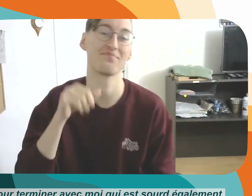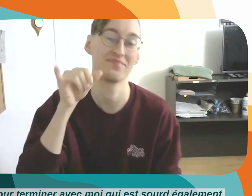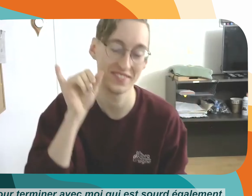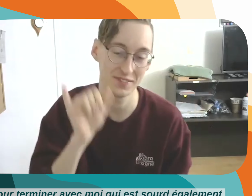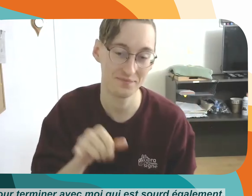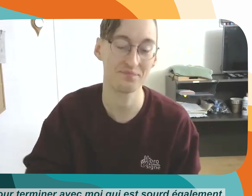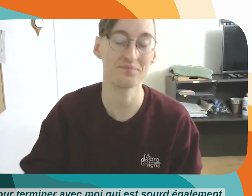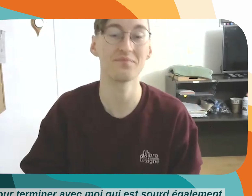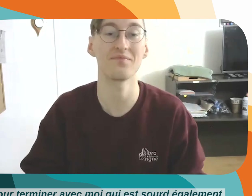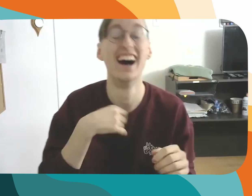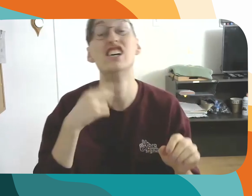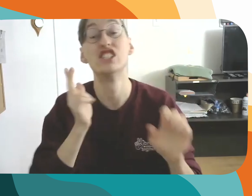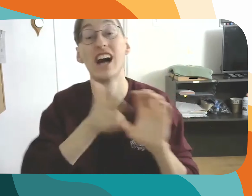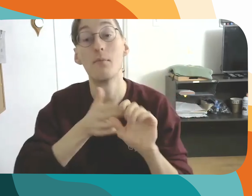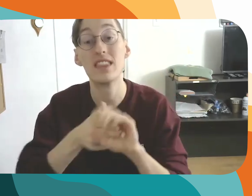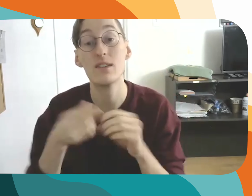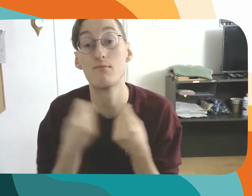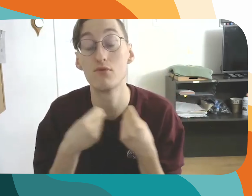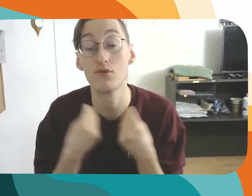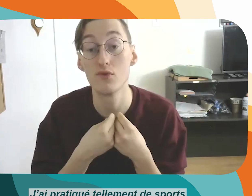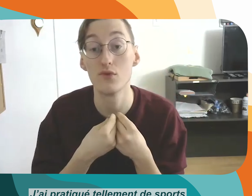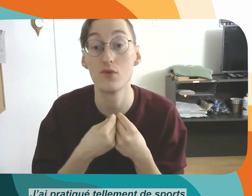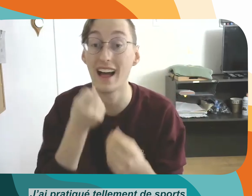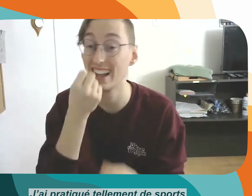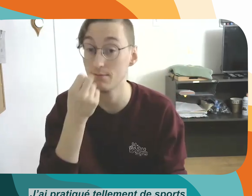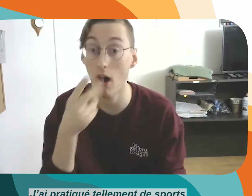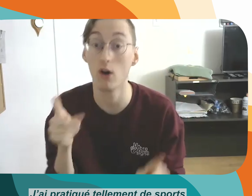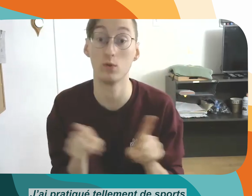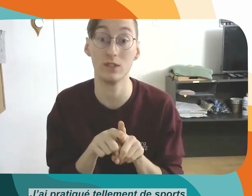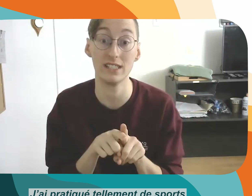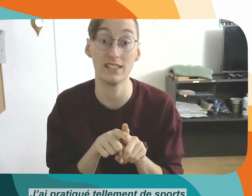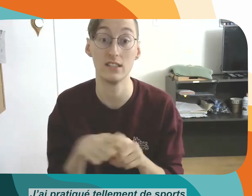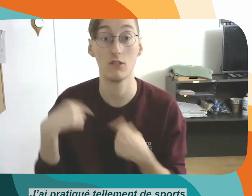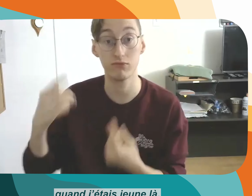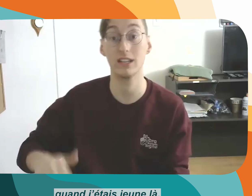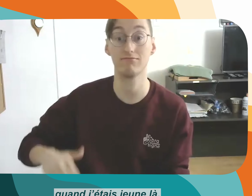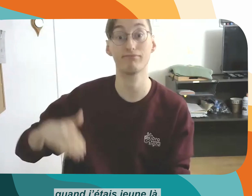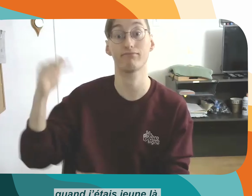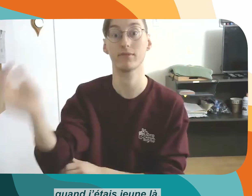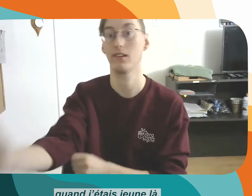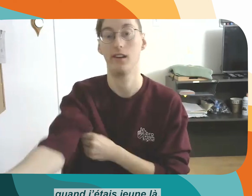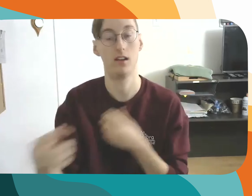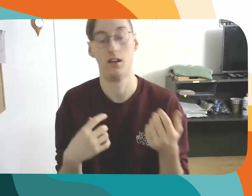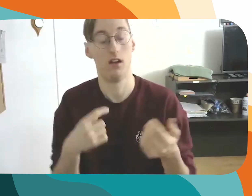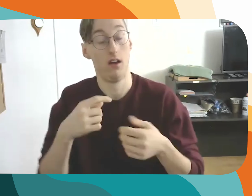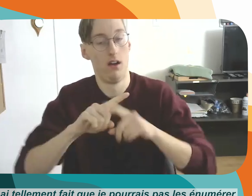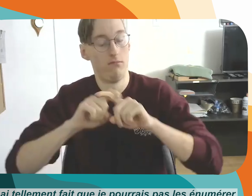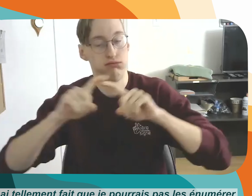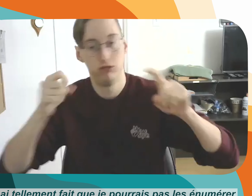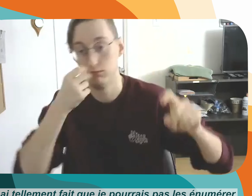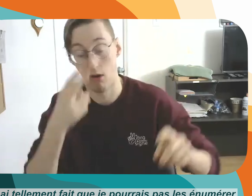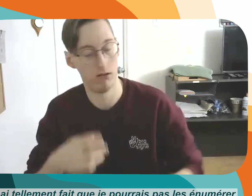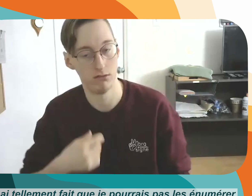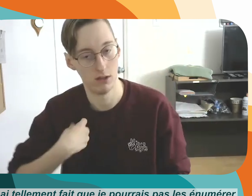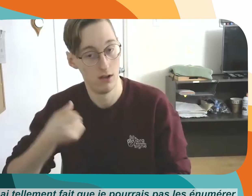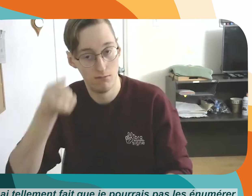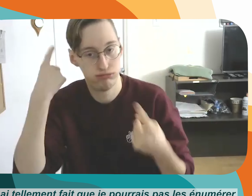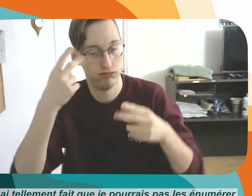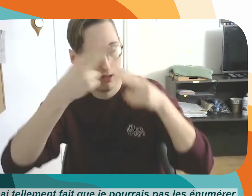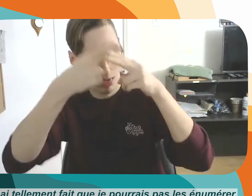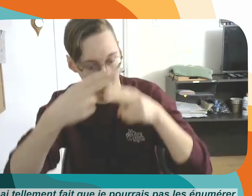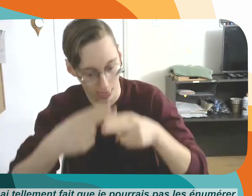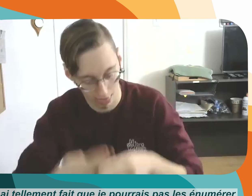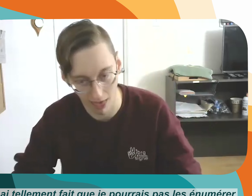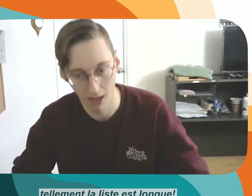terminer avec moi qui est sourd également. J'ai pratiqué tellement de sport quand j'étais jeune. J'en ai tellement fait